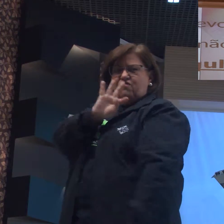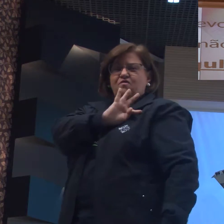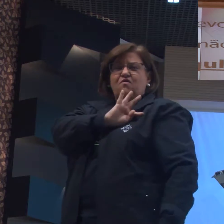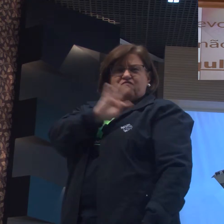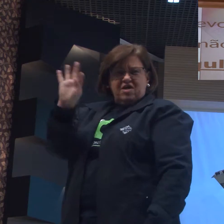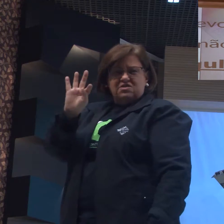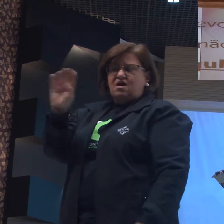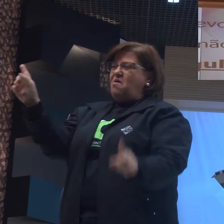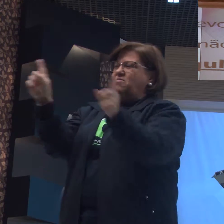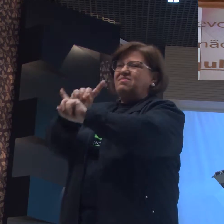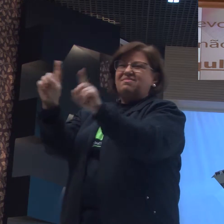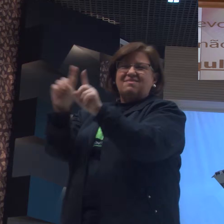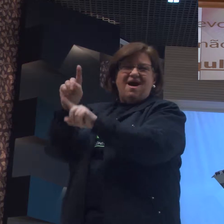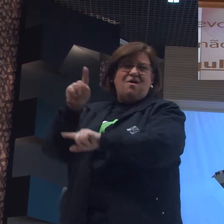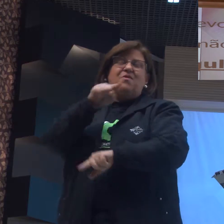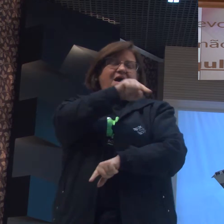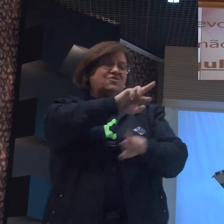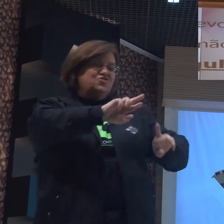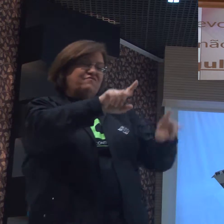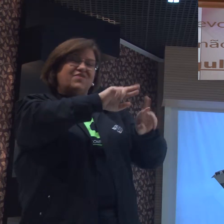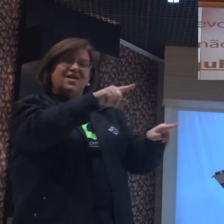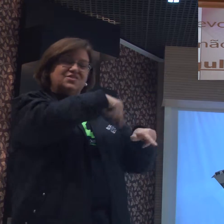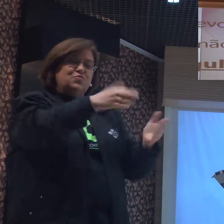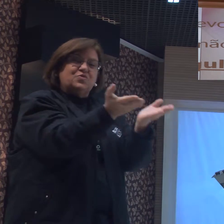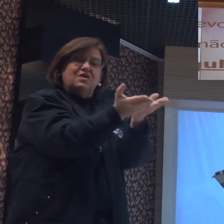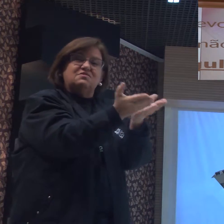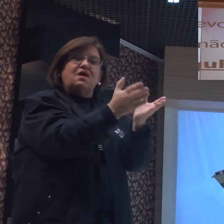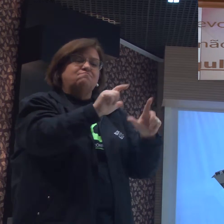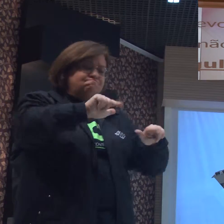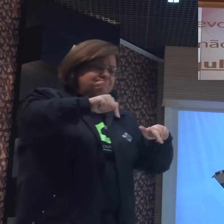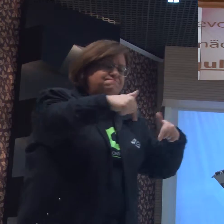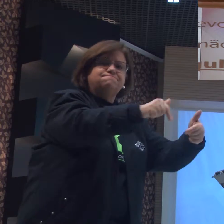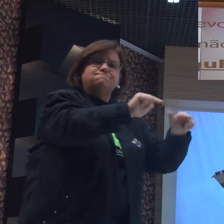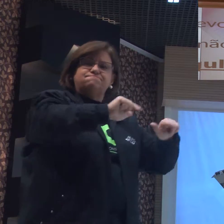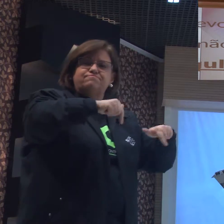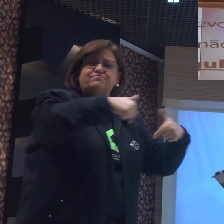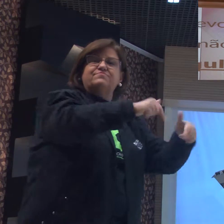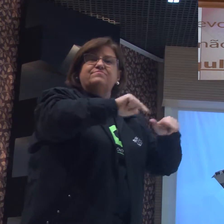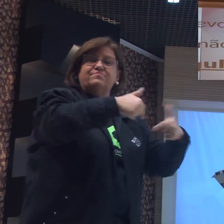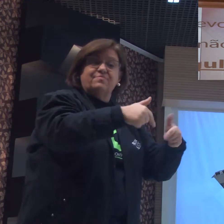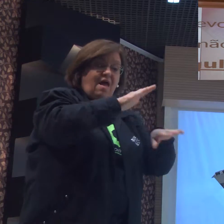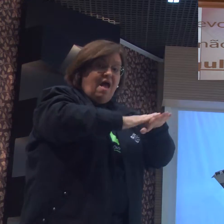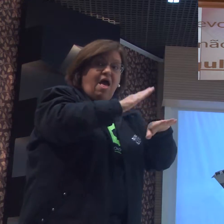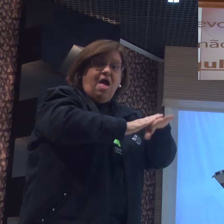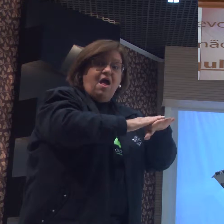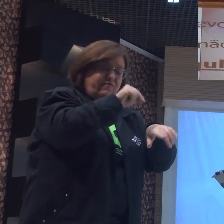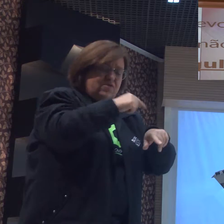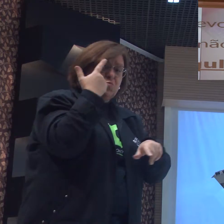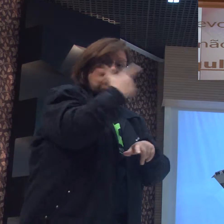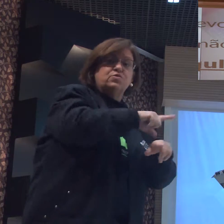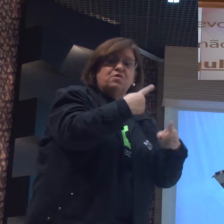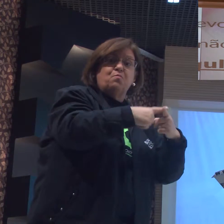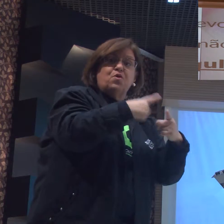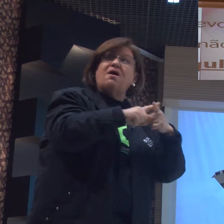lei. Porque eles tinham essas conquistas, eles não acharam que eles eram autossuficientes. Eles